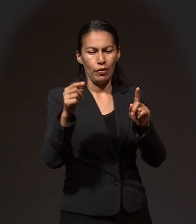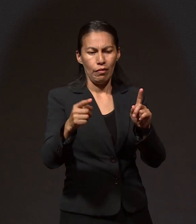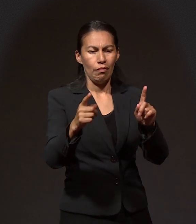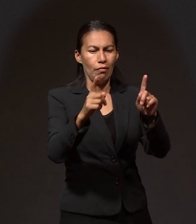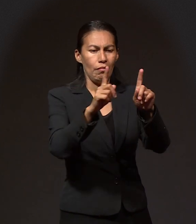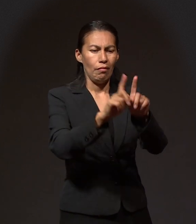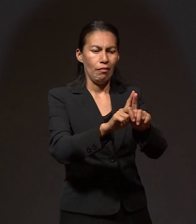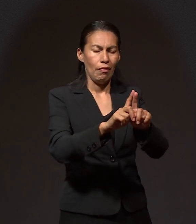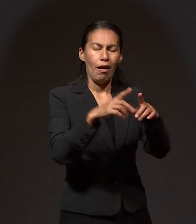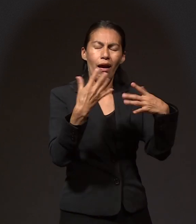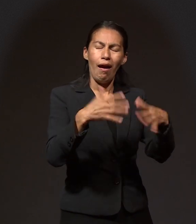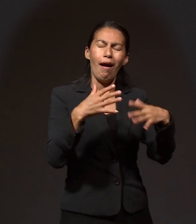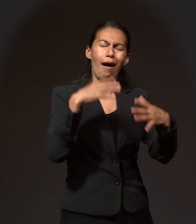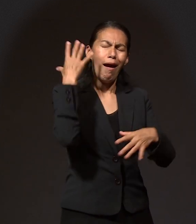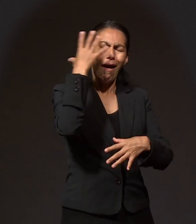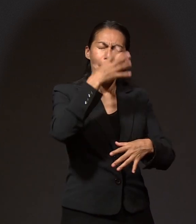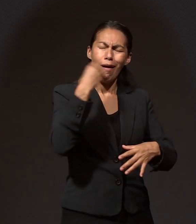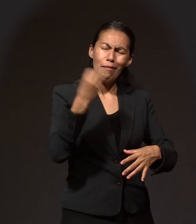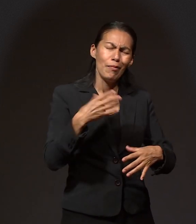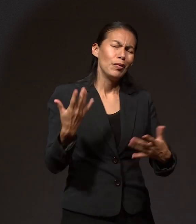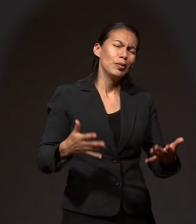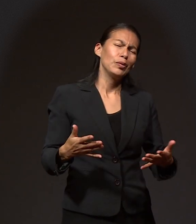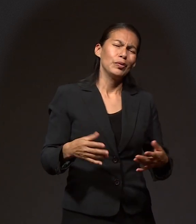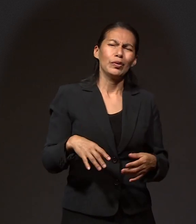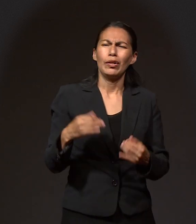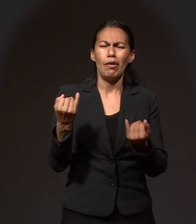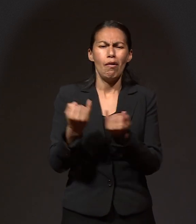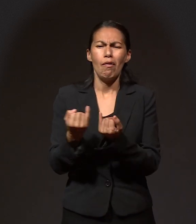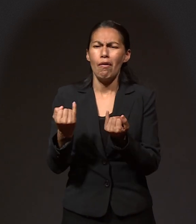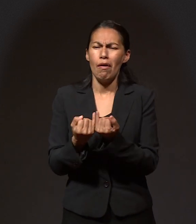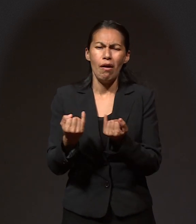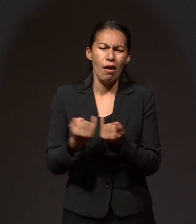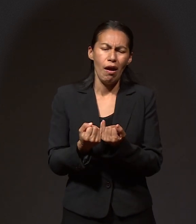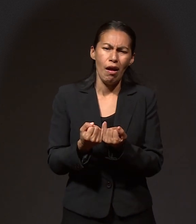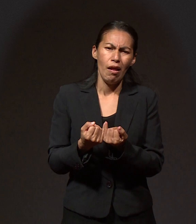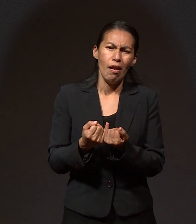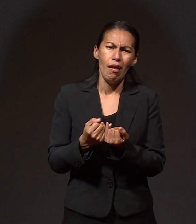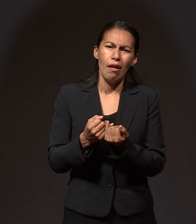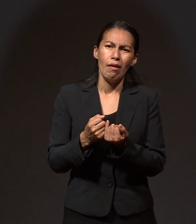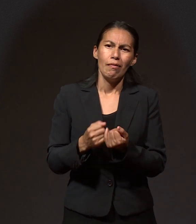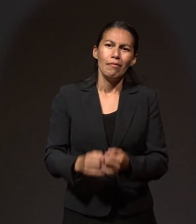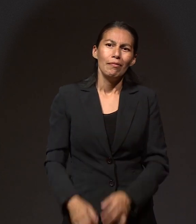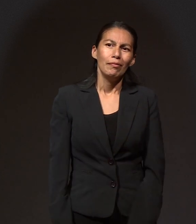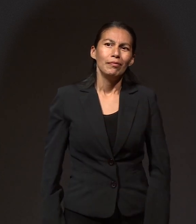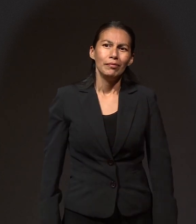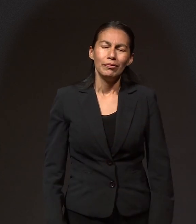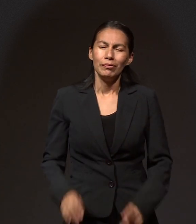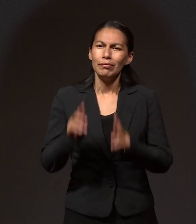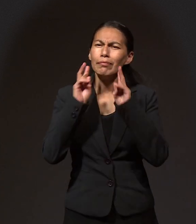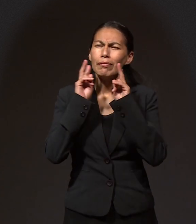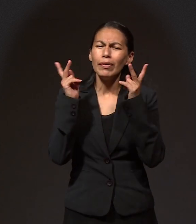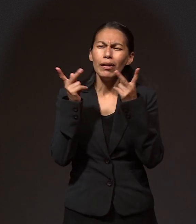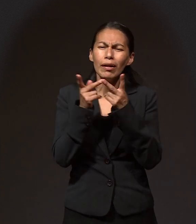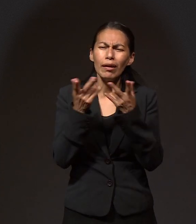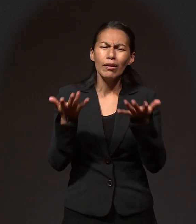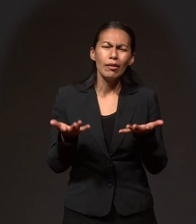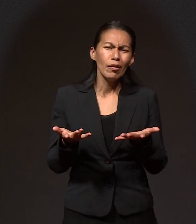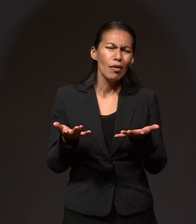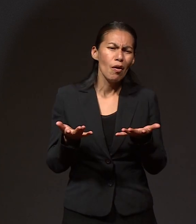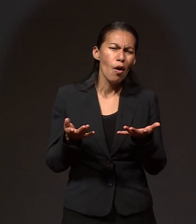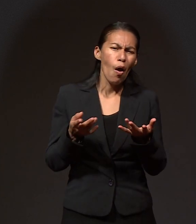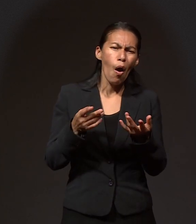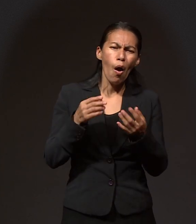Pablo. Es maravilloso. Lo mismo vemos con Pedro, que estaba orando allá en la